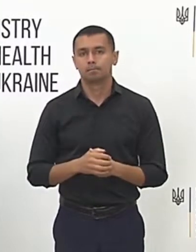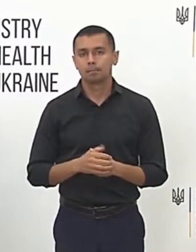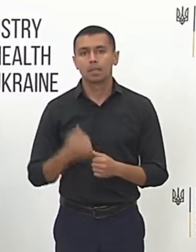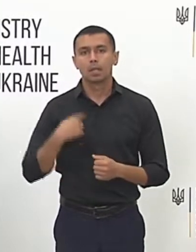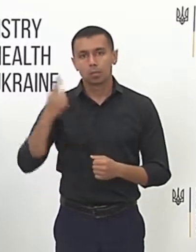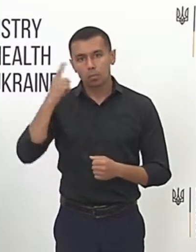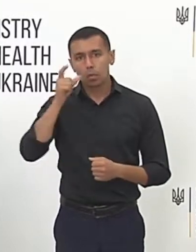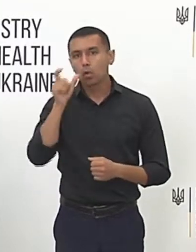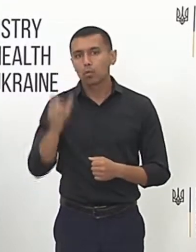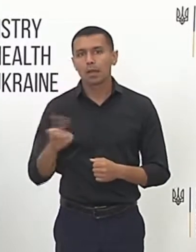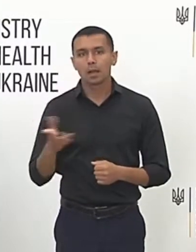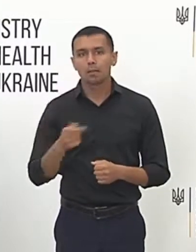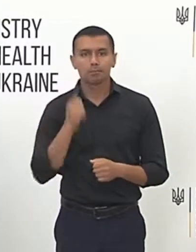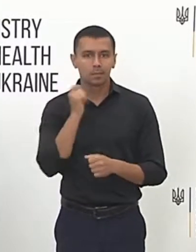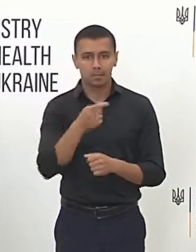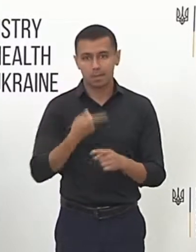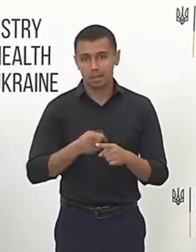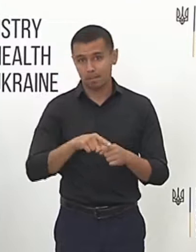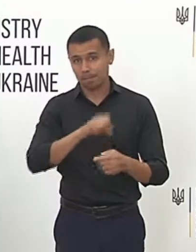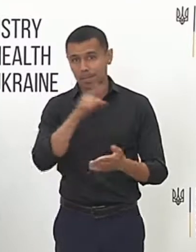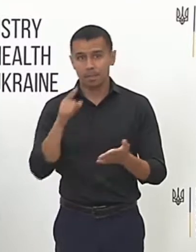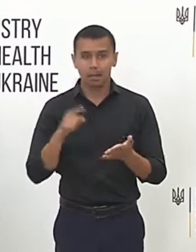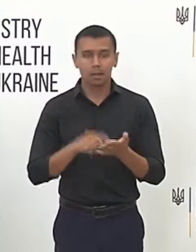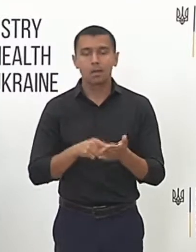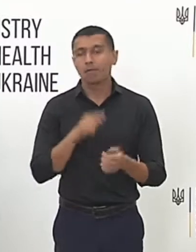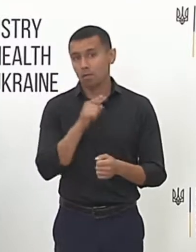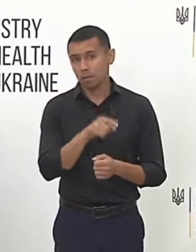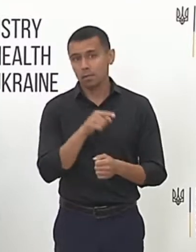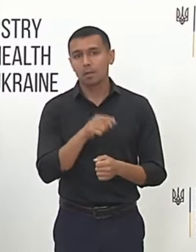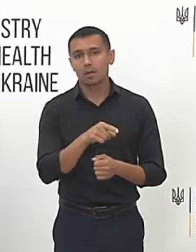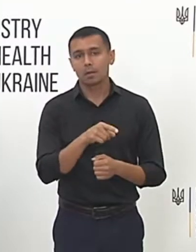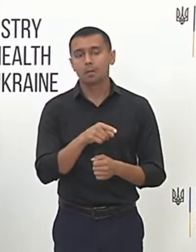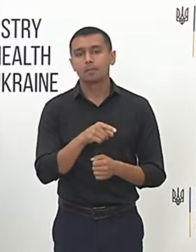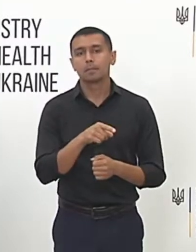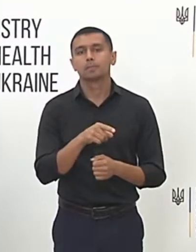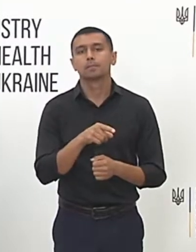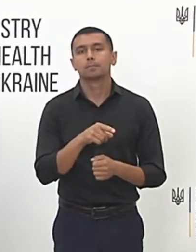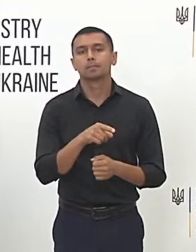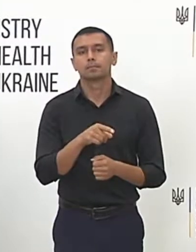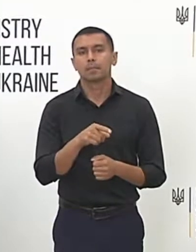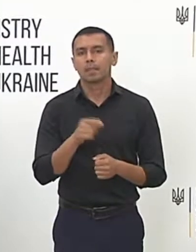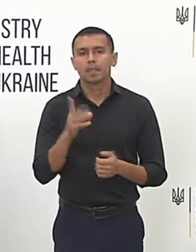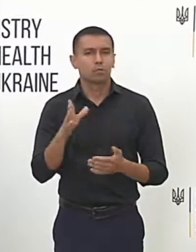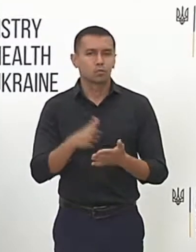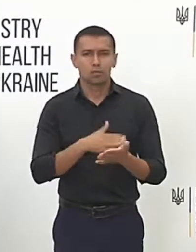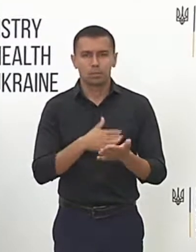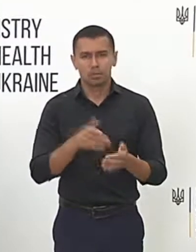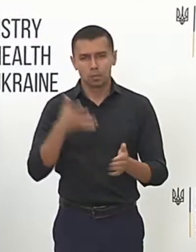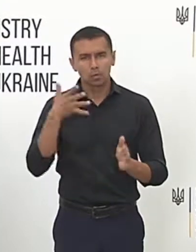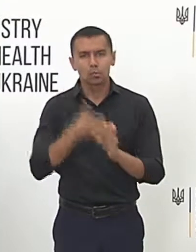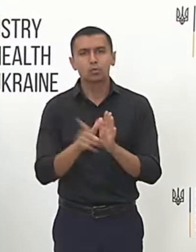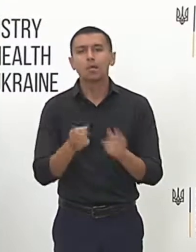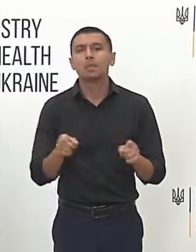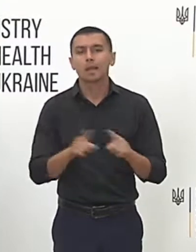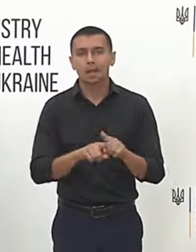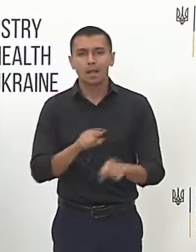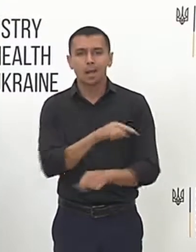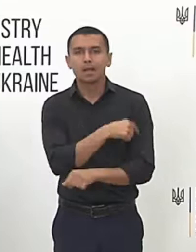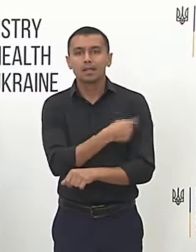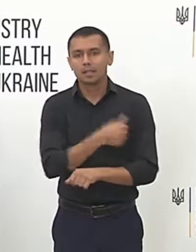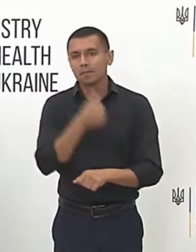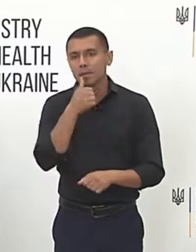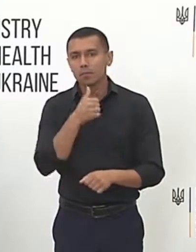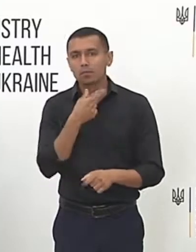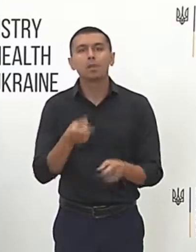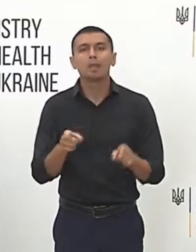Я думаю, людина, яка задавала це питання, вона не зовсім орієнтується, що таке клінічне